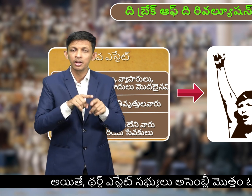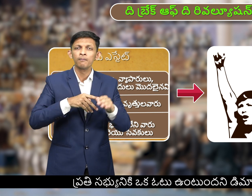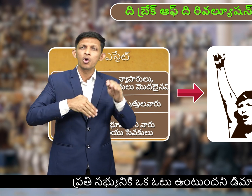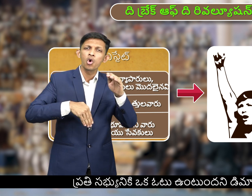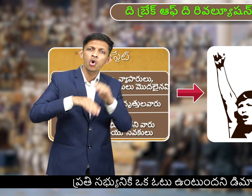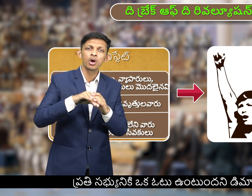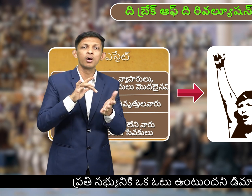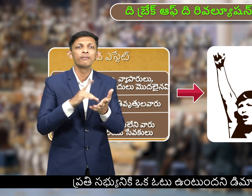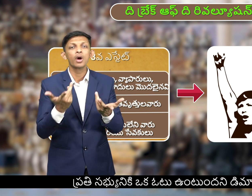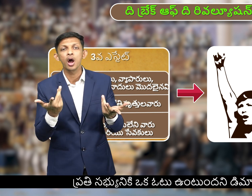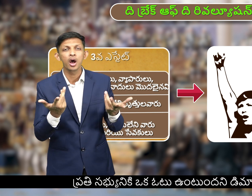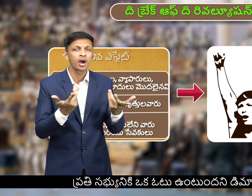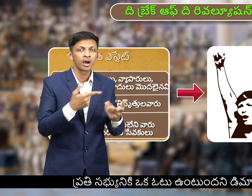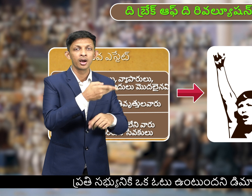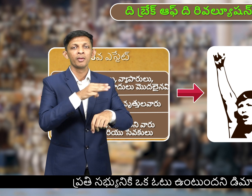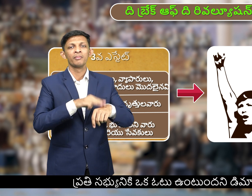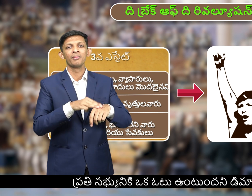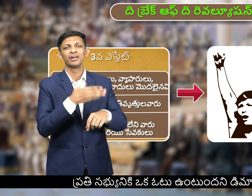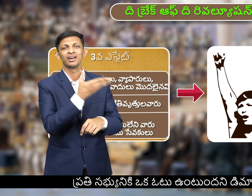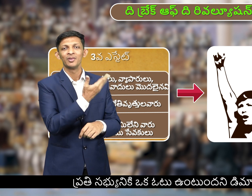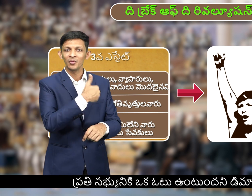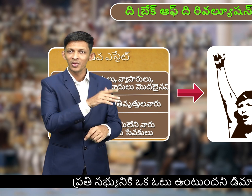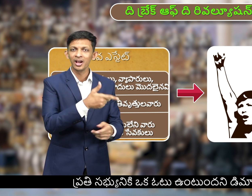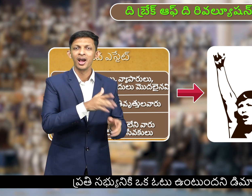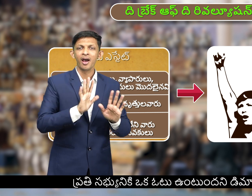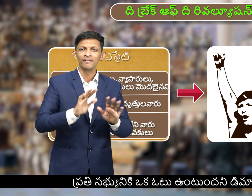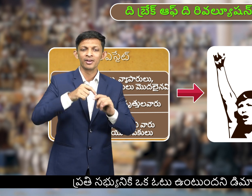ప్రతి సభ్యునికి ఒక ఓటు ఉంటుందని డిమాండ్ చేశారు.